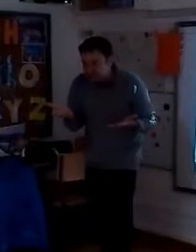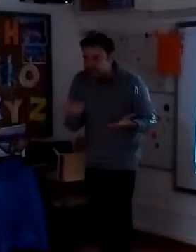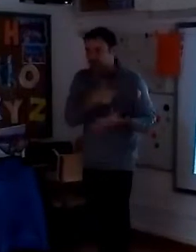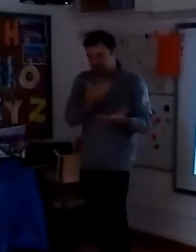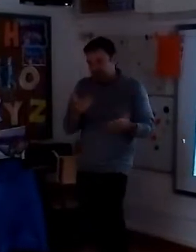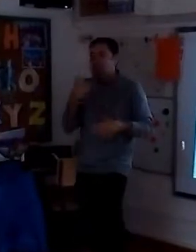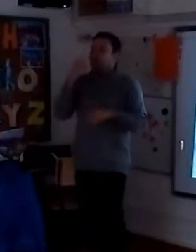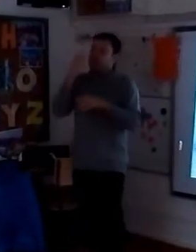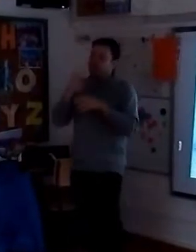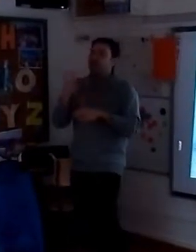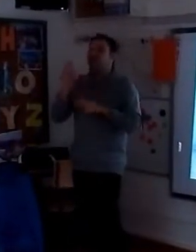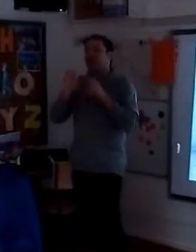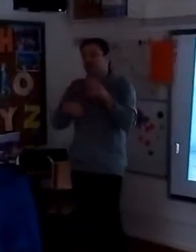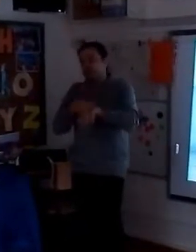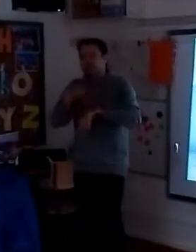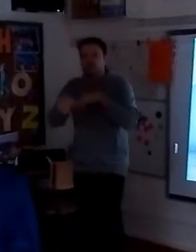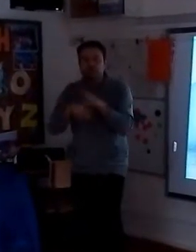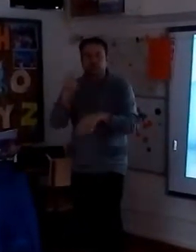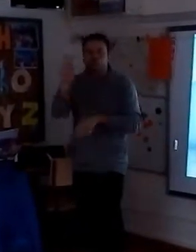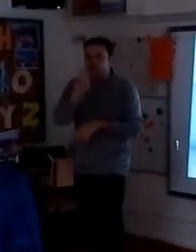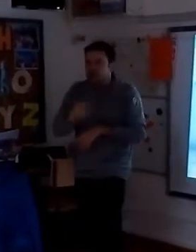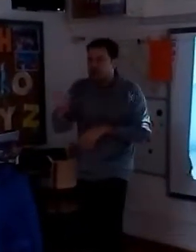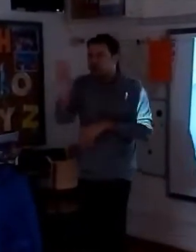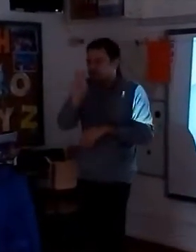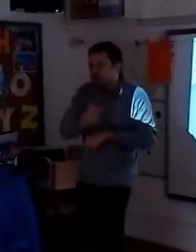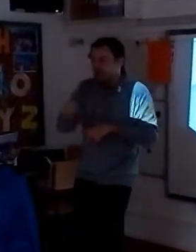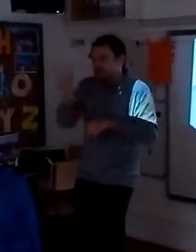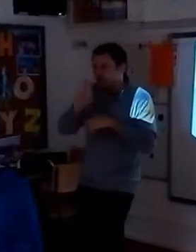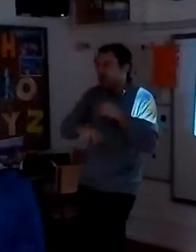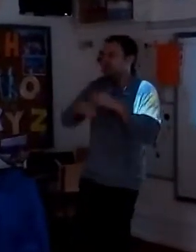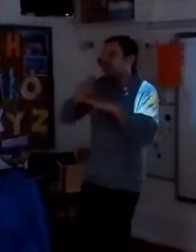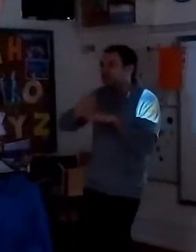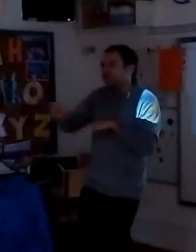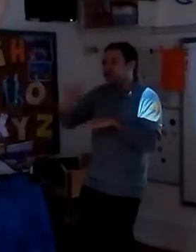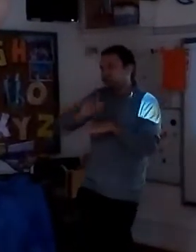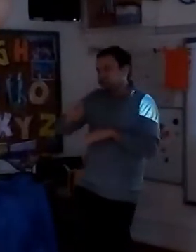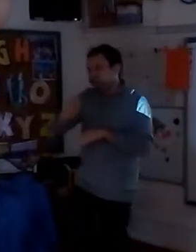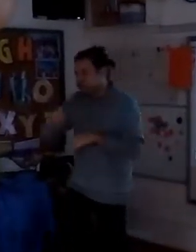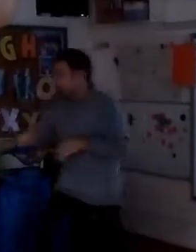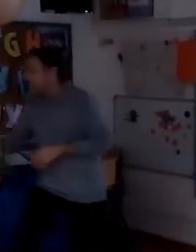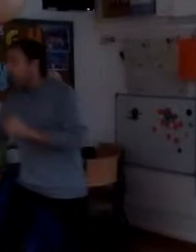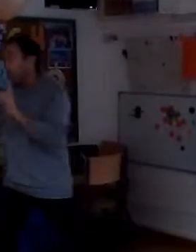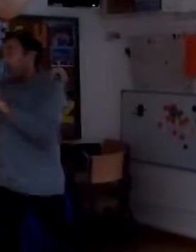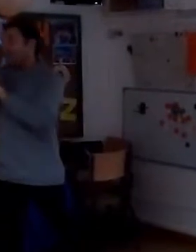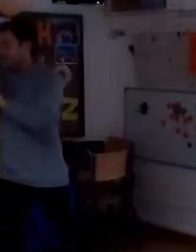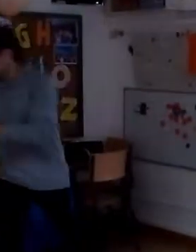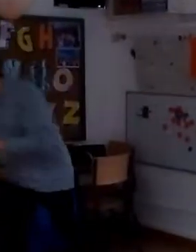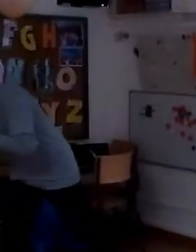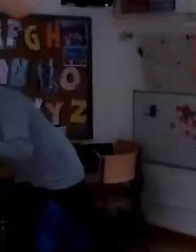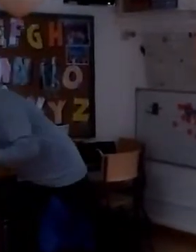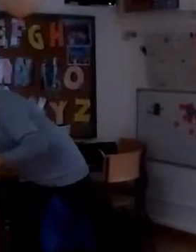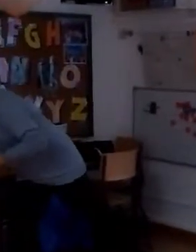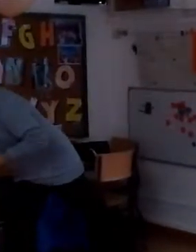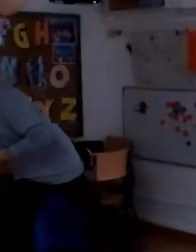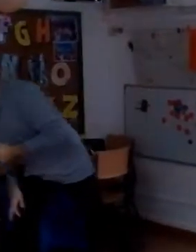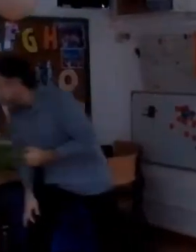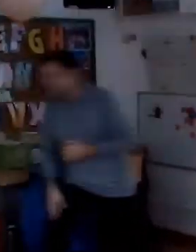Sí. Vale, pues. Así que siguió andando, buscando, caminando por el campo y